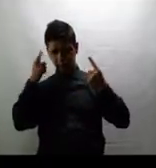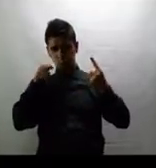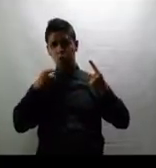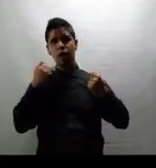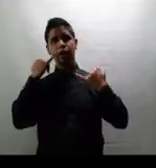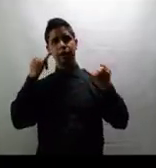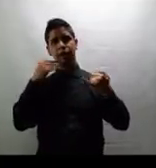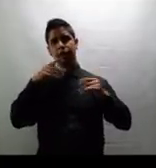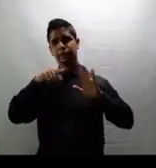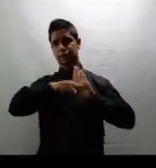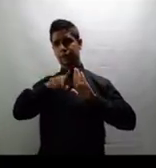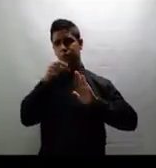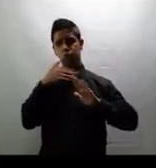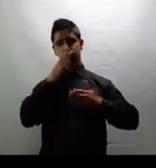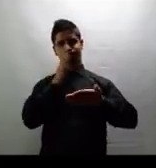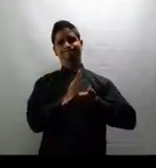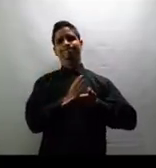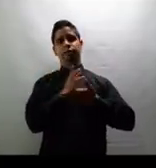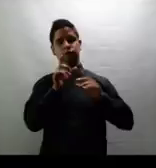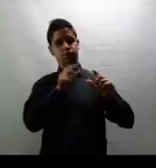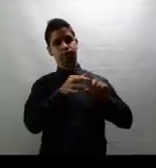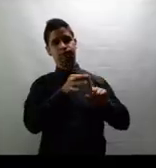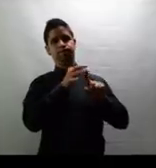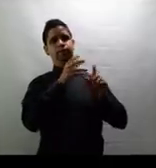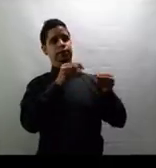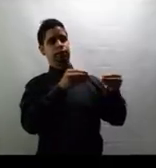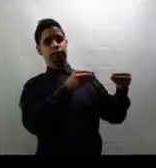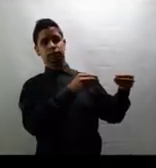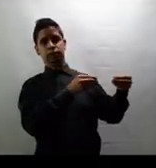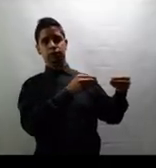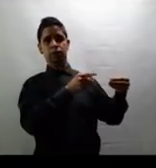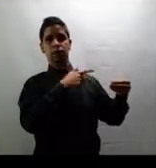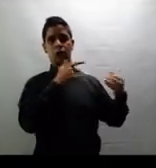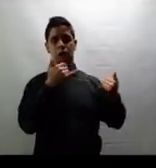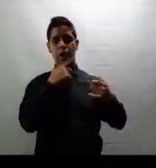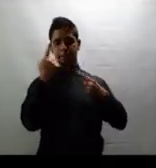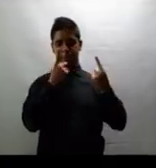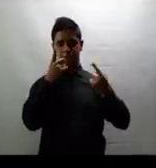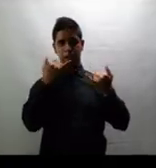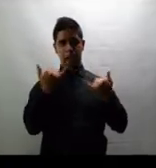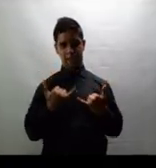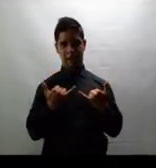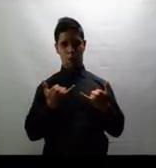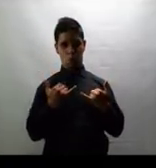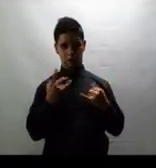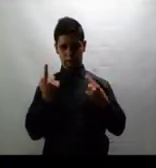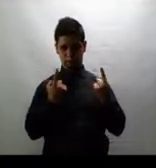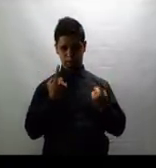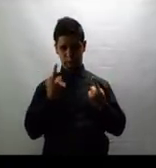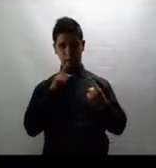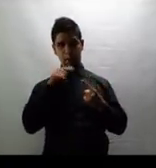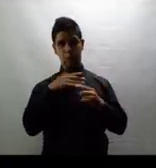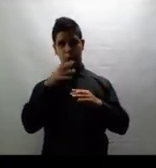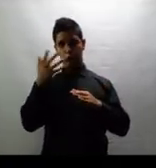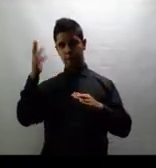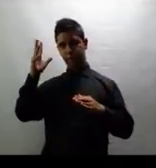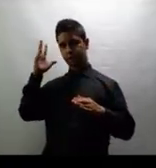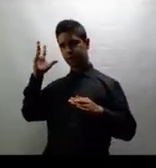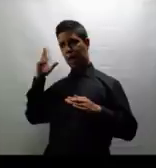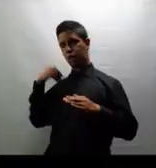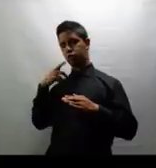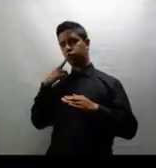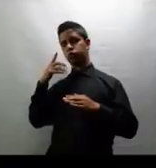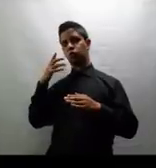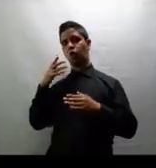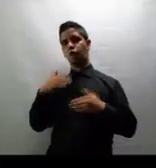detente enfoca tu pensamiento en el momento presente piensa en el pasado en revivir algún recuerdo feliz